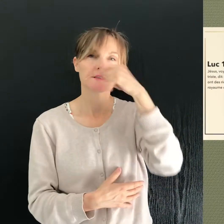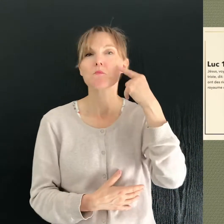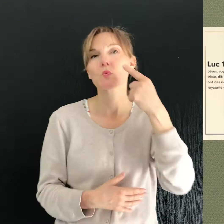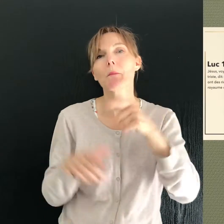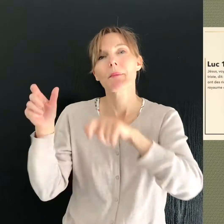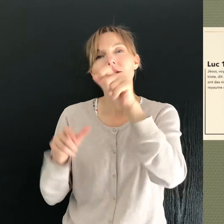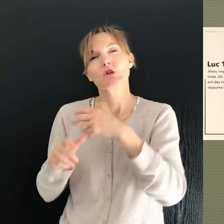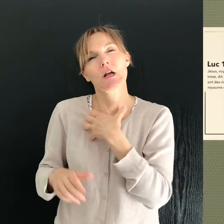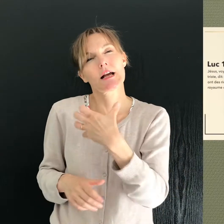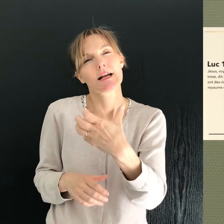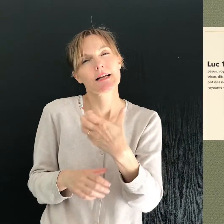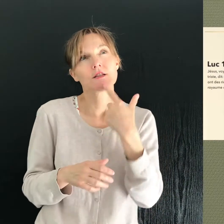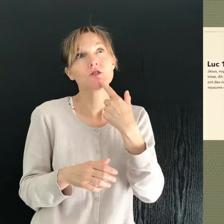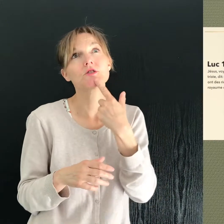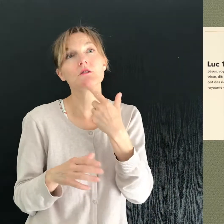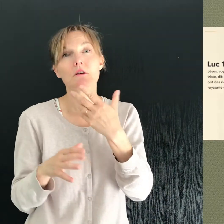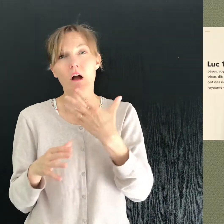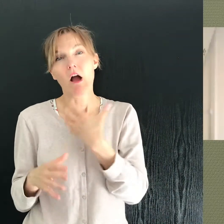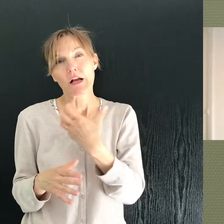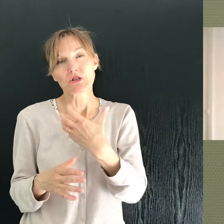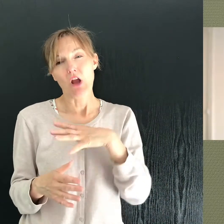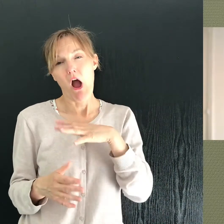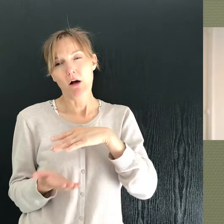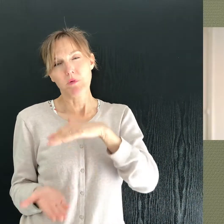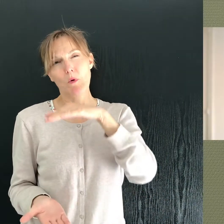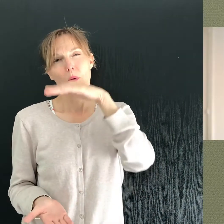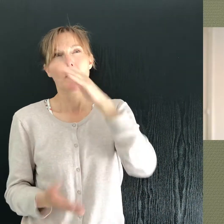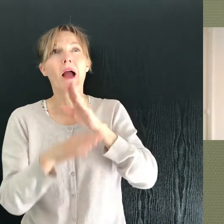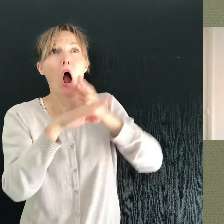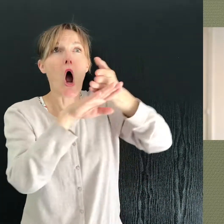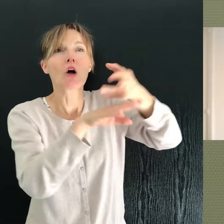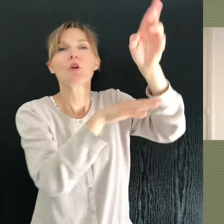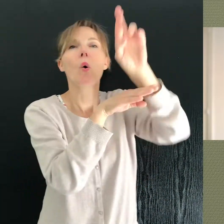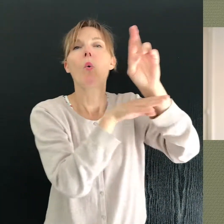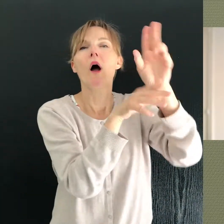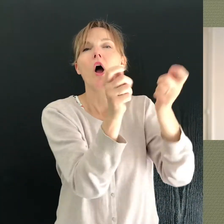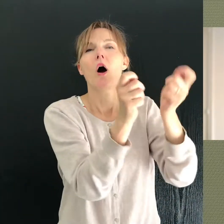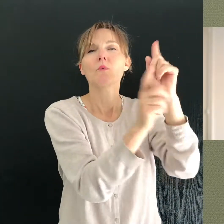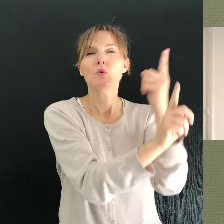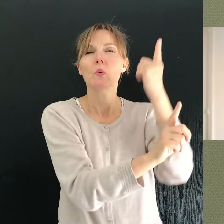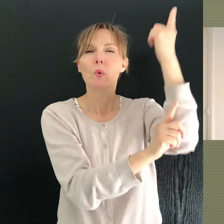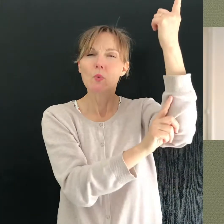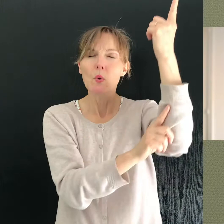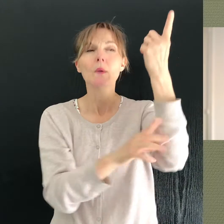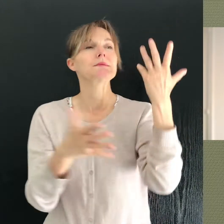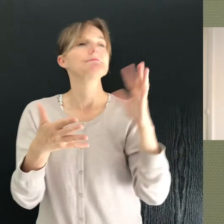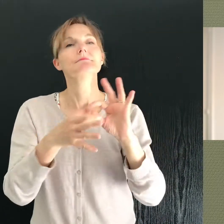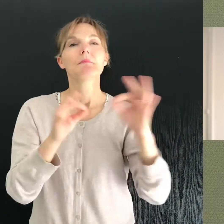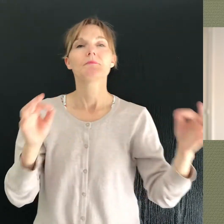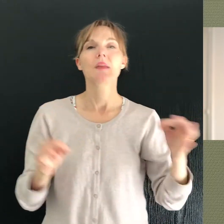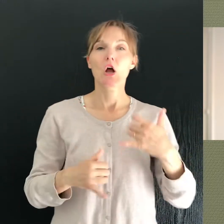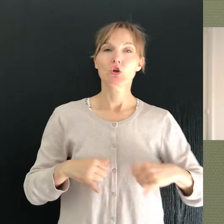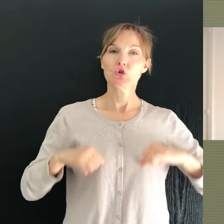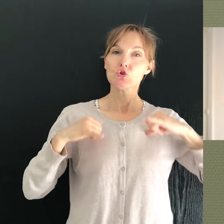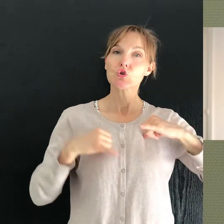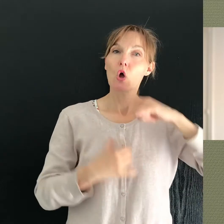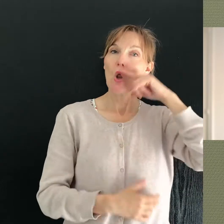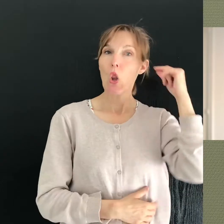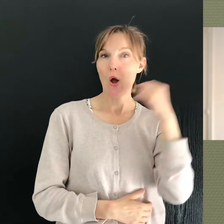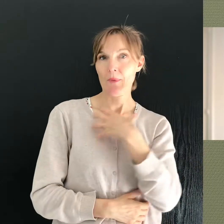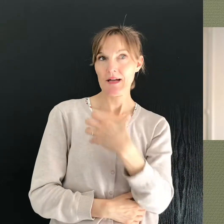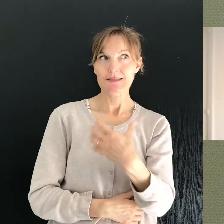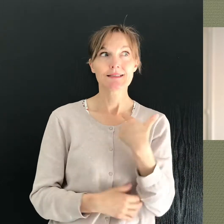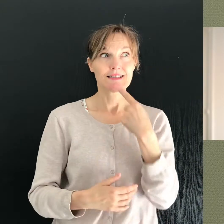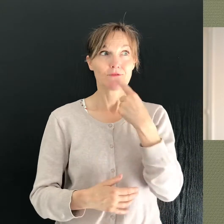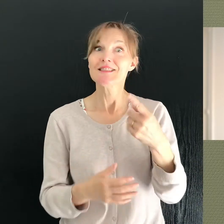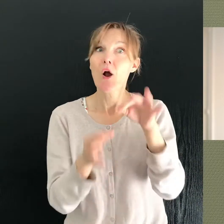richesses de parvenir dans le royaume de Dieu. C'est dans la parabole du jeune homme riche. Conclusion sur les finances, le Seigneur n'est